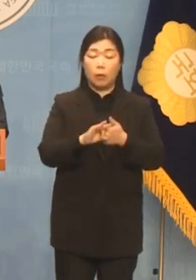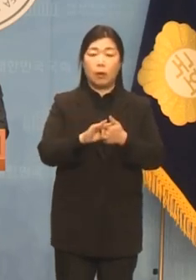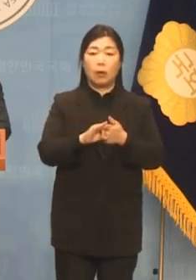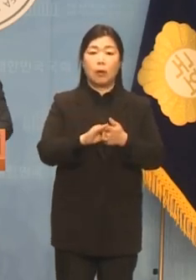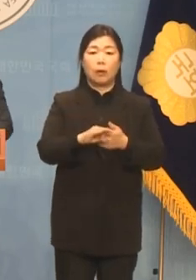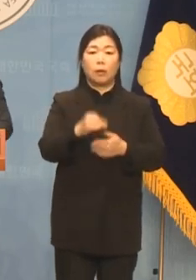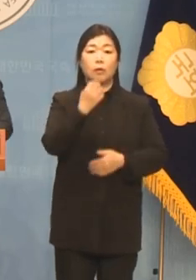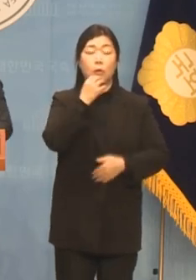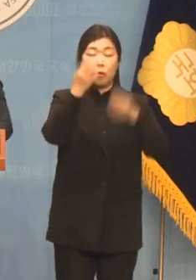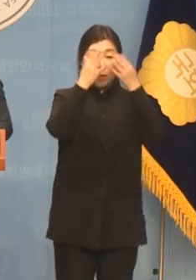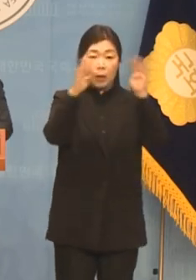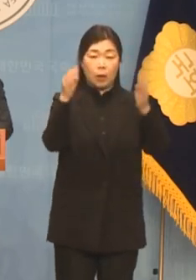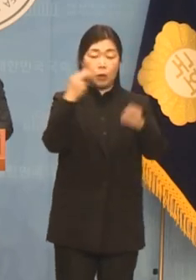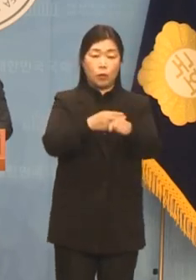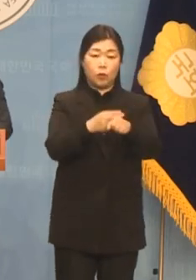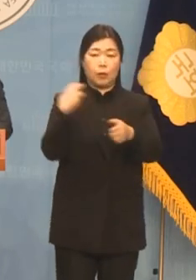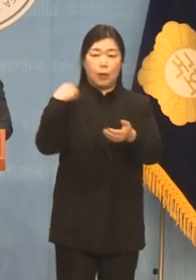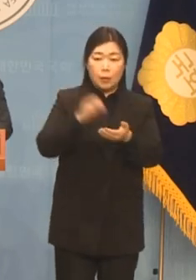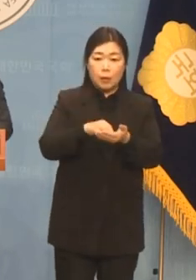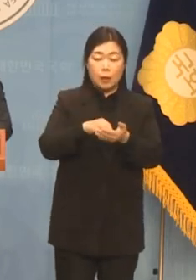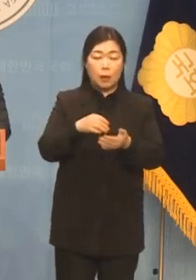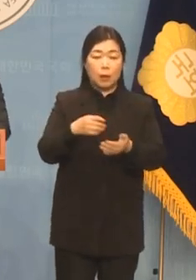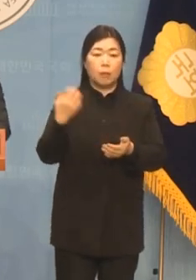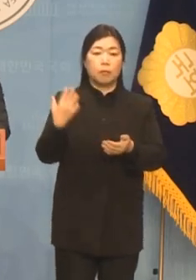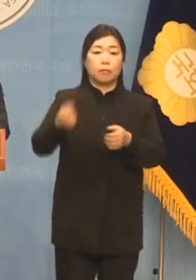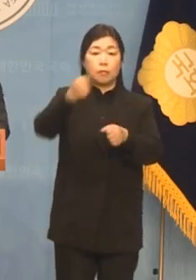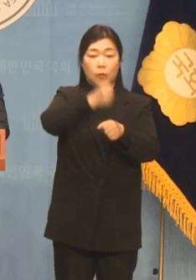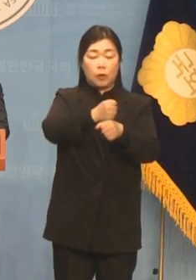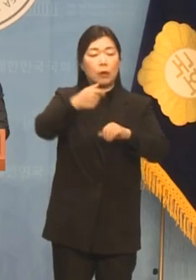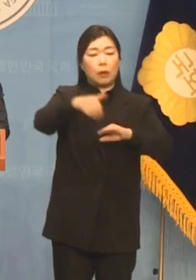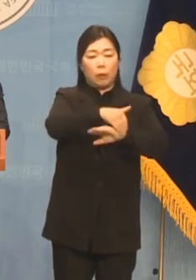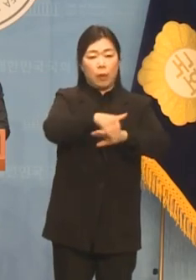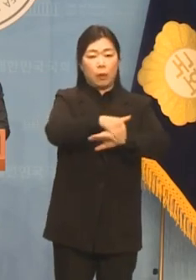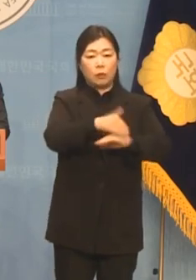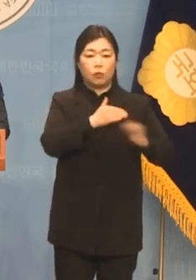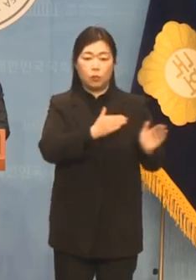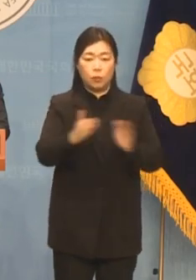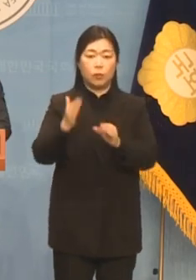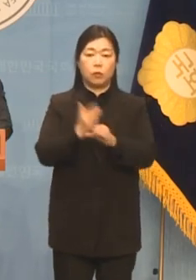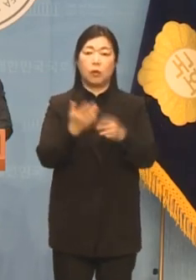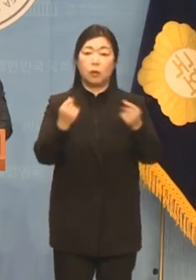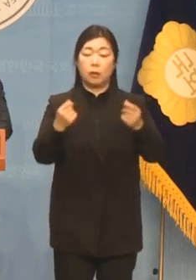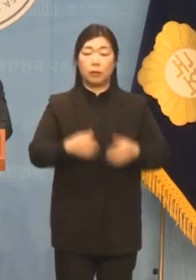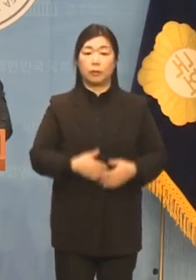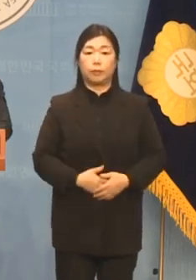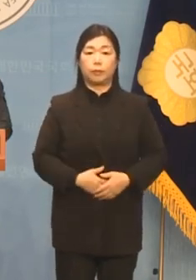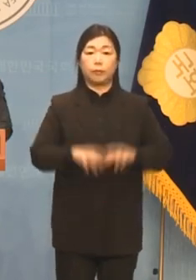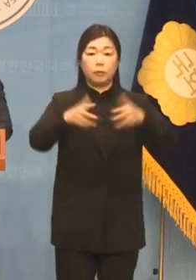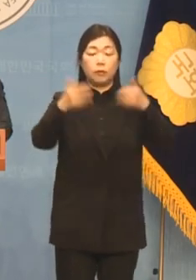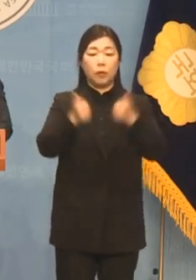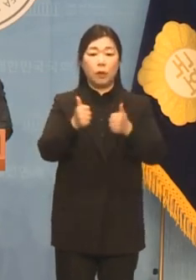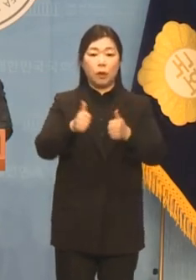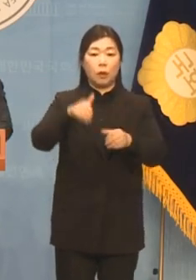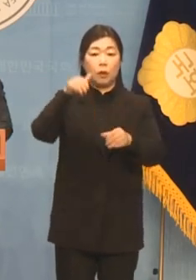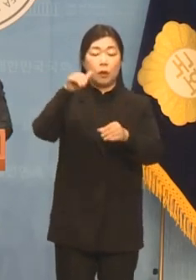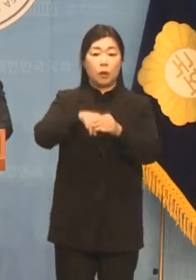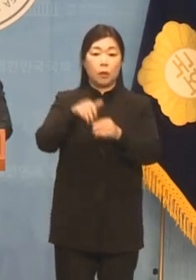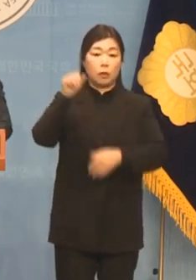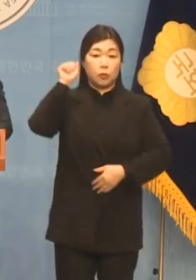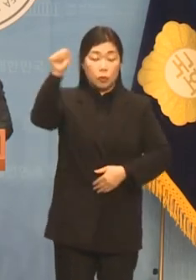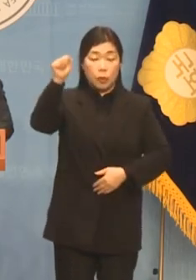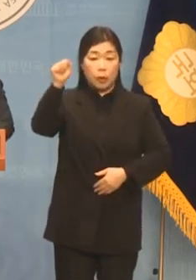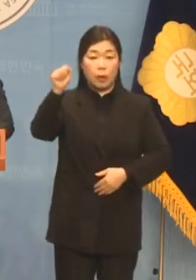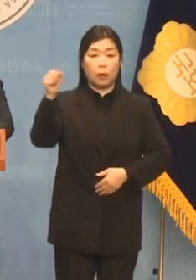했다라고 말하지만 파명 결정 국회의원 선거 출마 인복 행정소송 등 실제